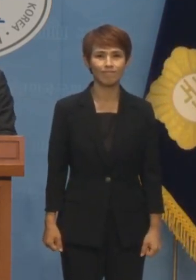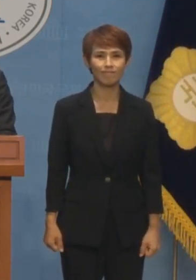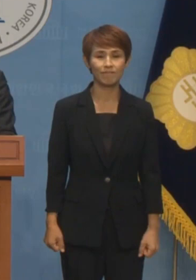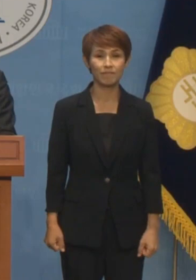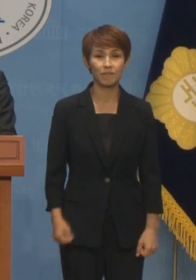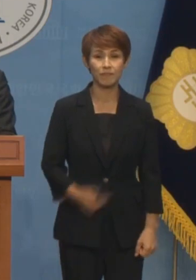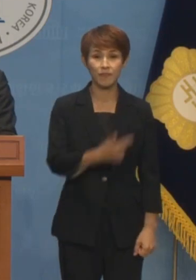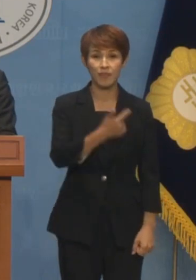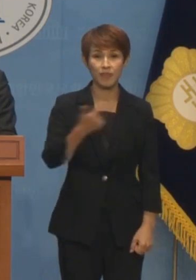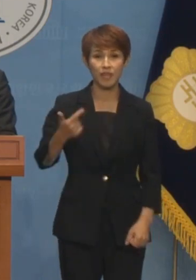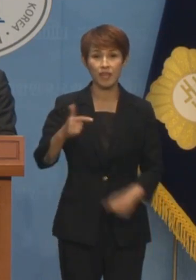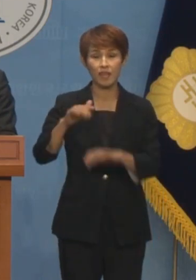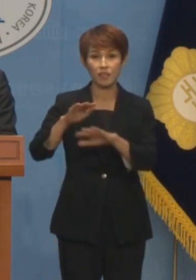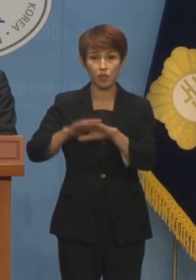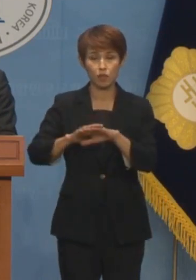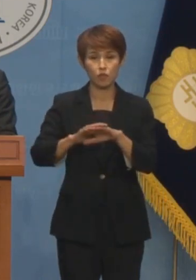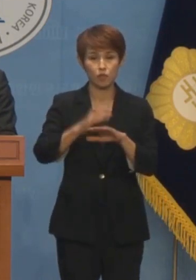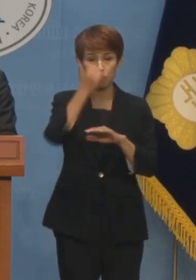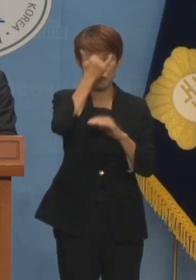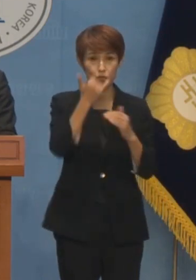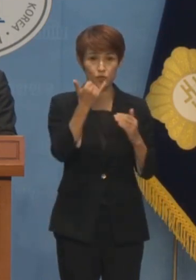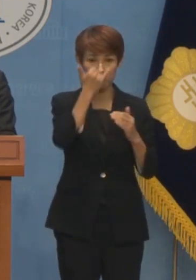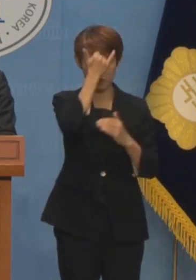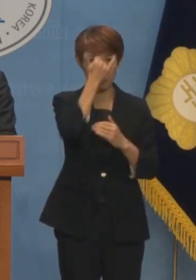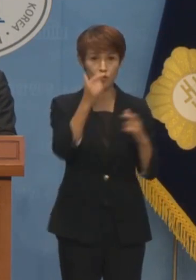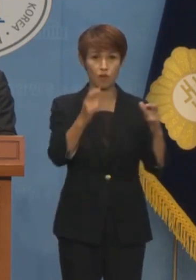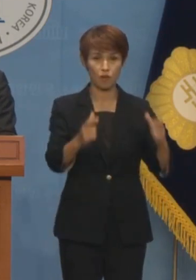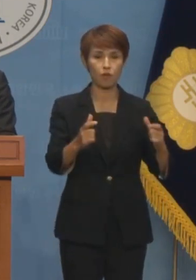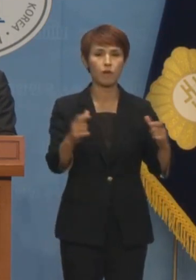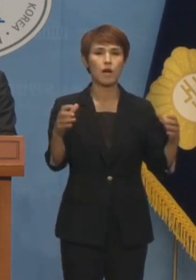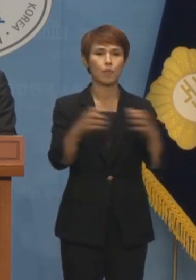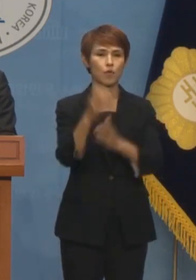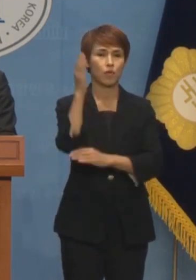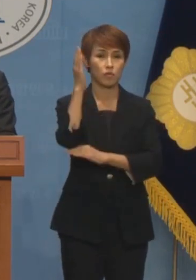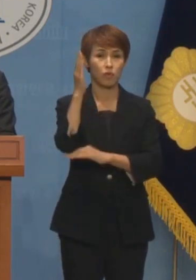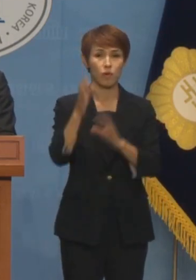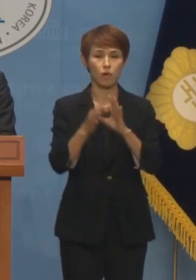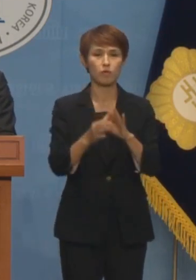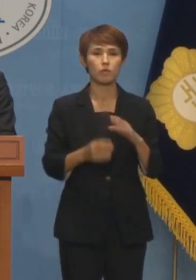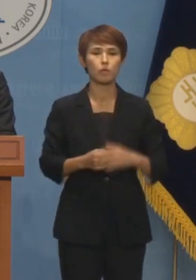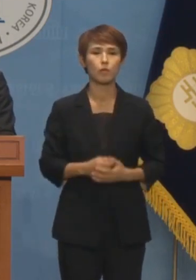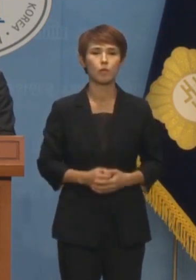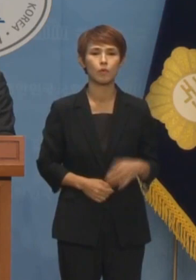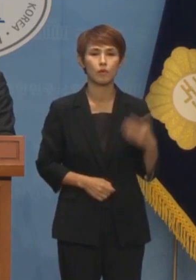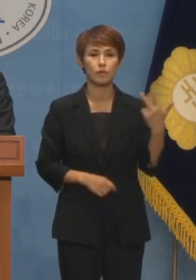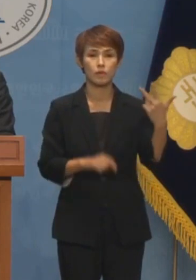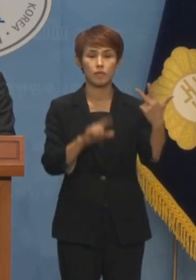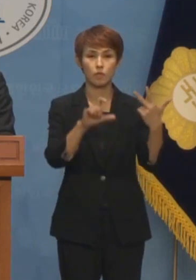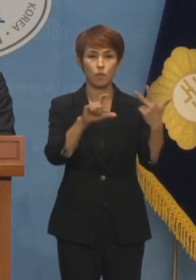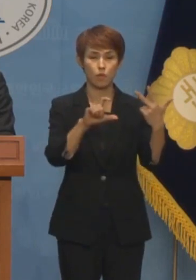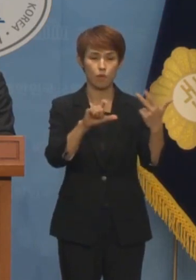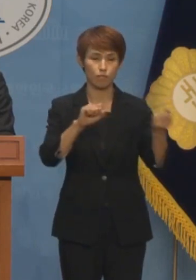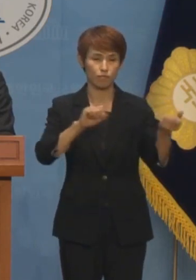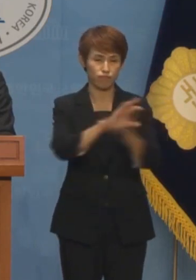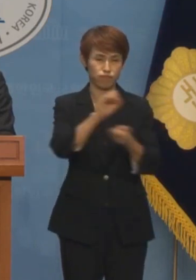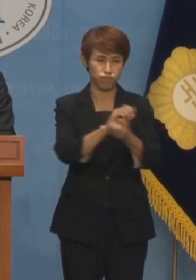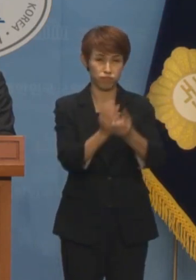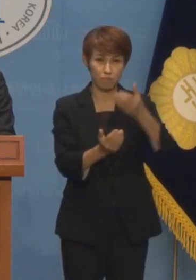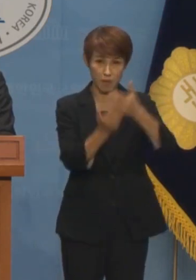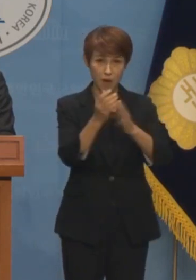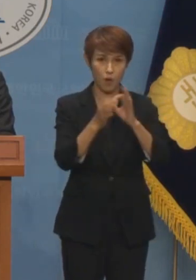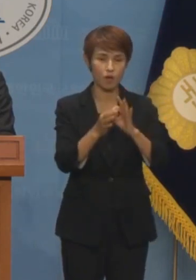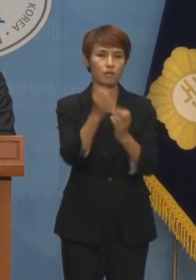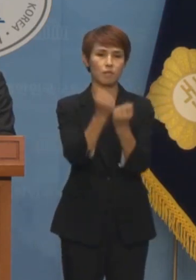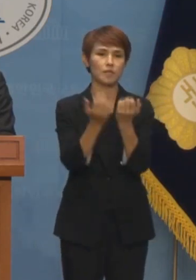대전 충청권 합동연설회 7.15 폭력 사태 진상규명 촉구 기자회견을 시작하겠습니다.